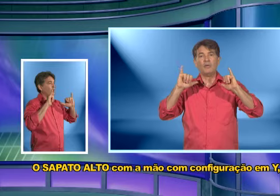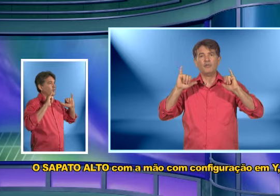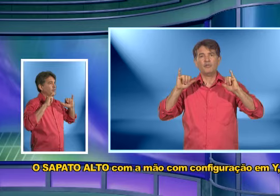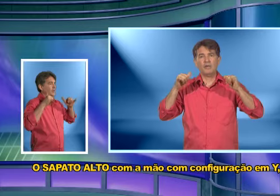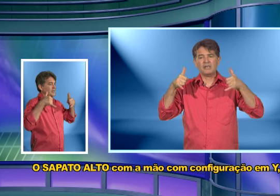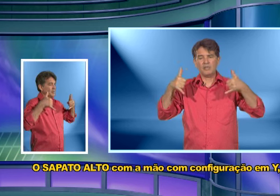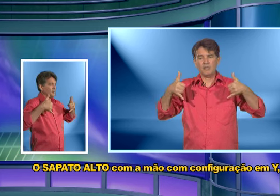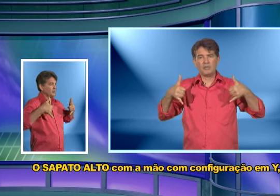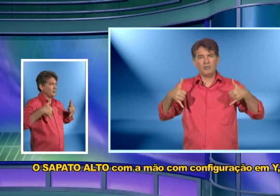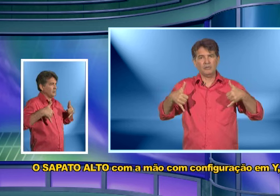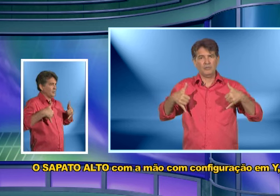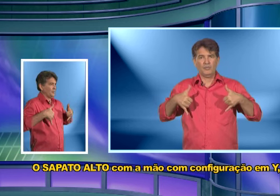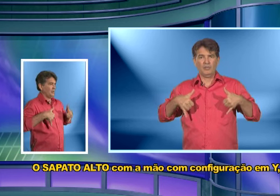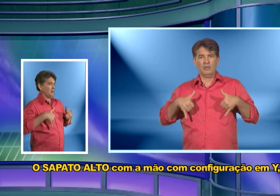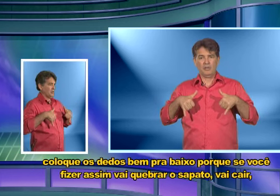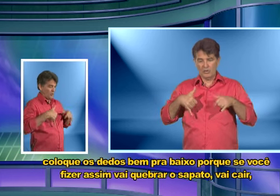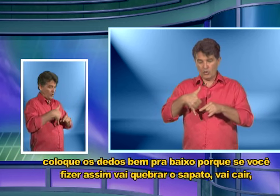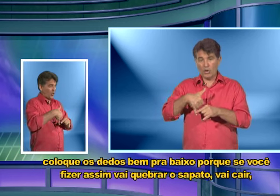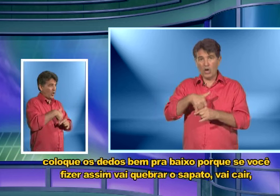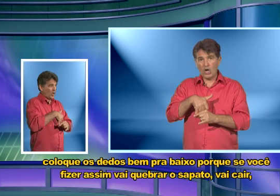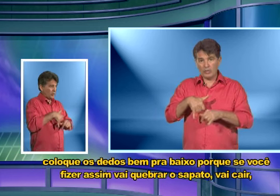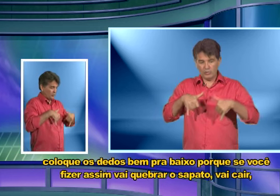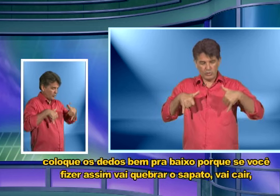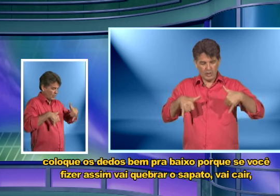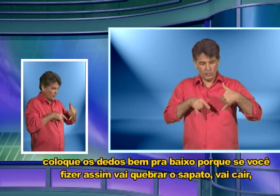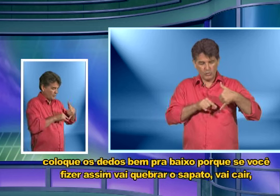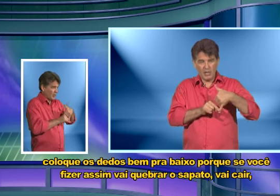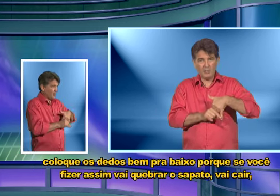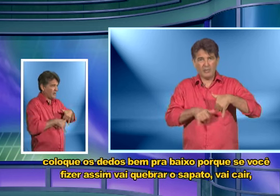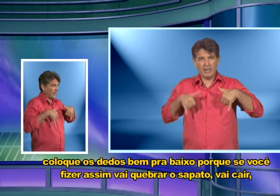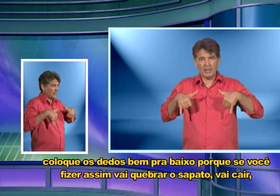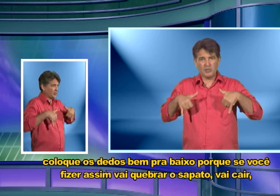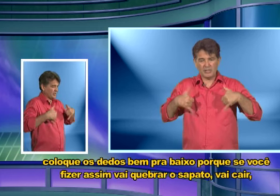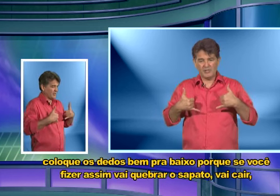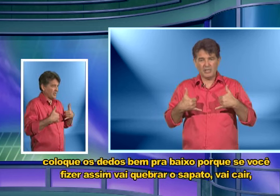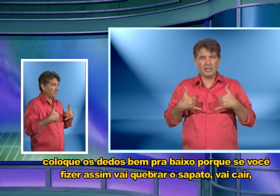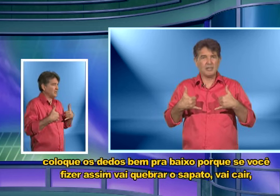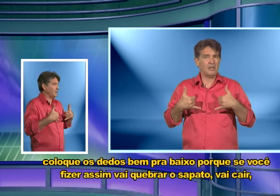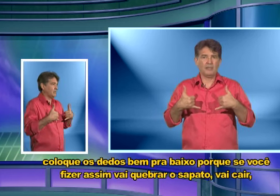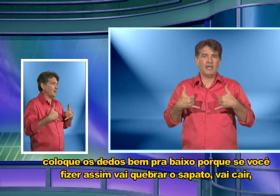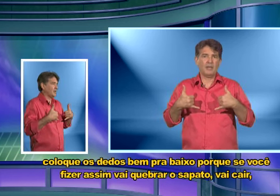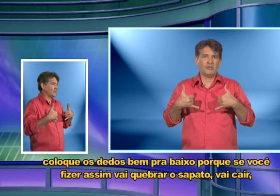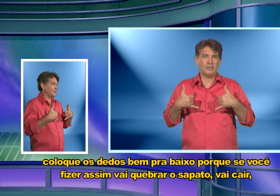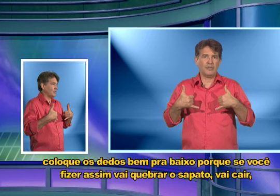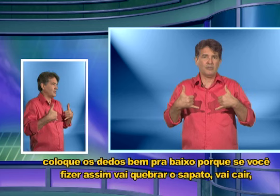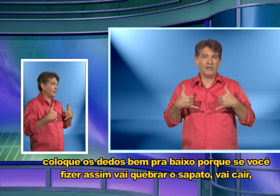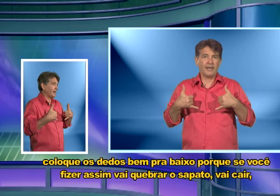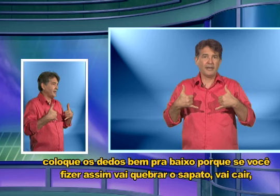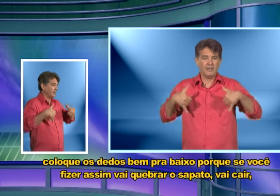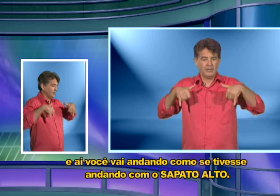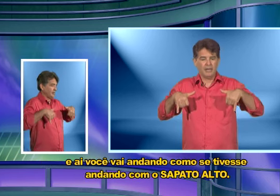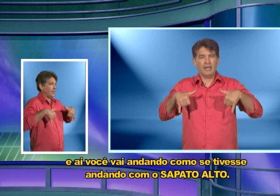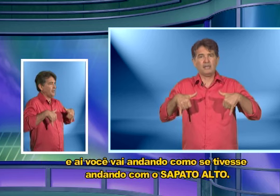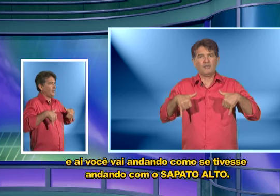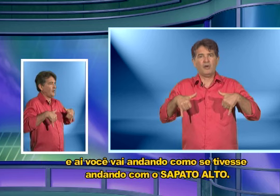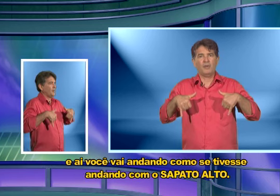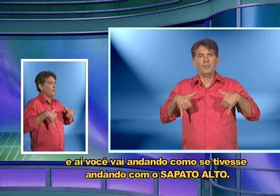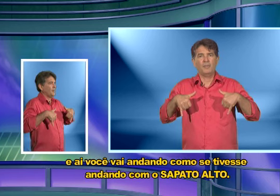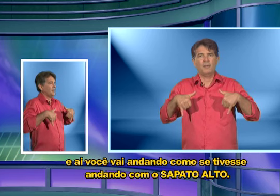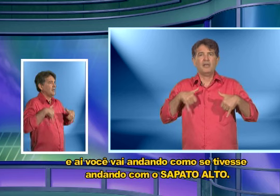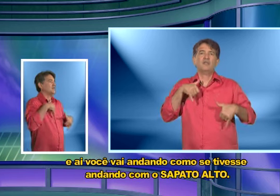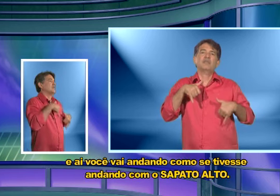com a mão, configuração Y. Coloque os dedos bem para baixo, porque se você fizer assim, vai quebrar o sapato, vai cair. É